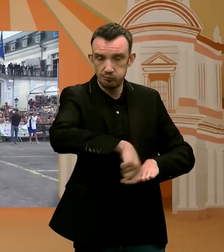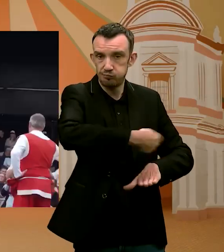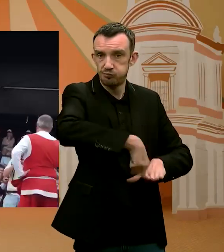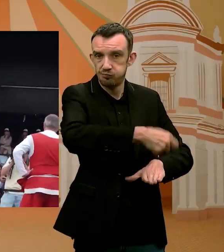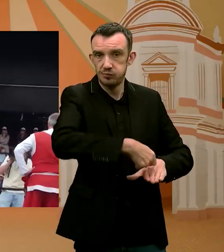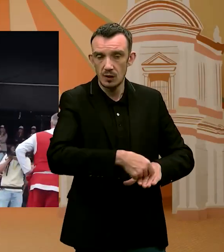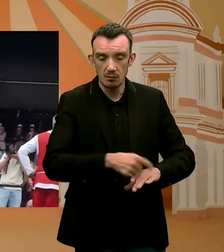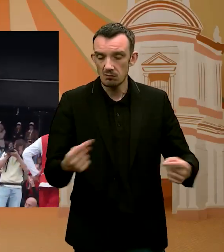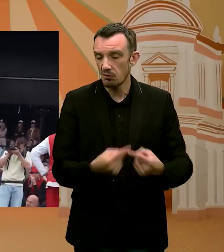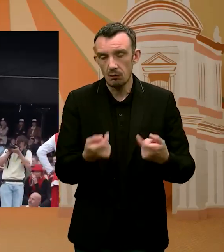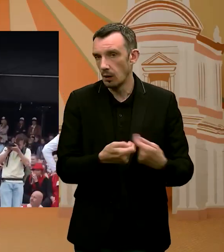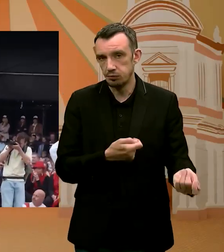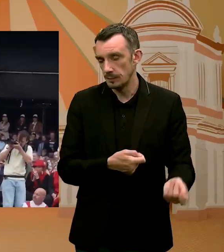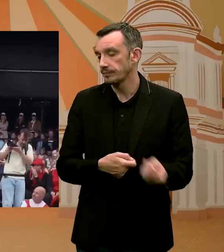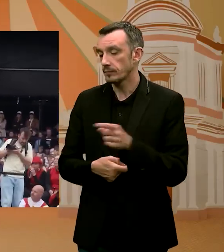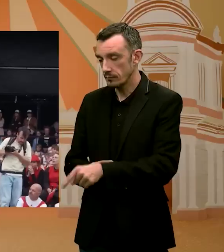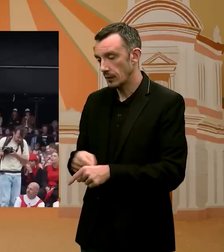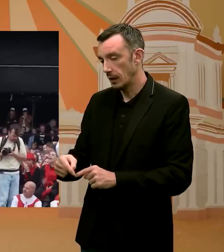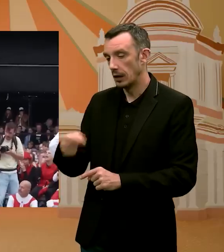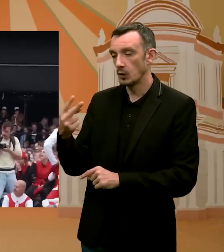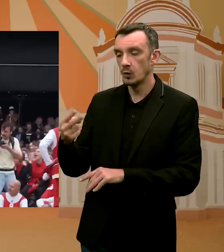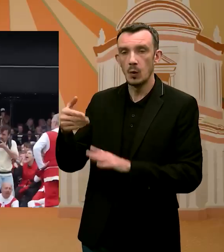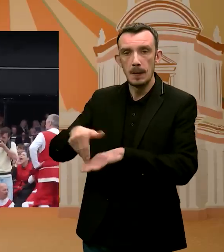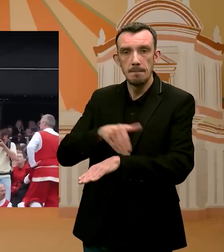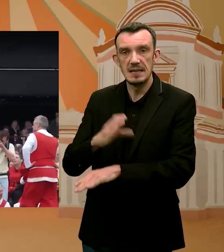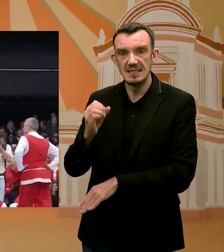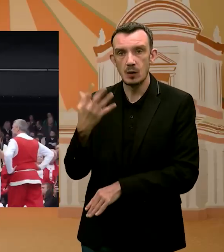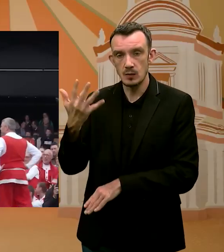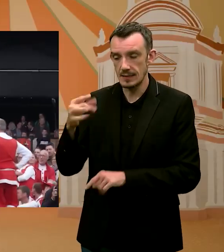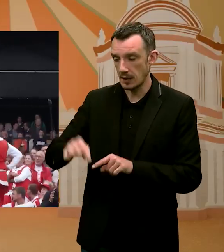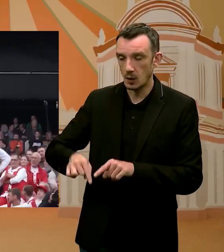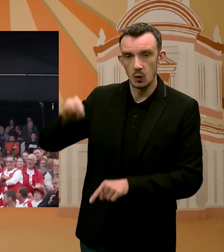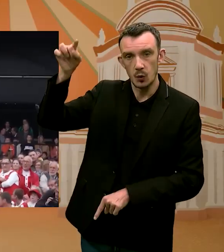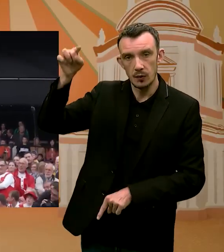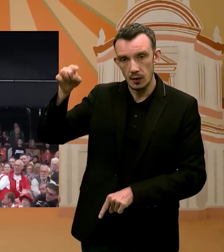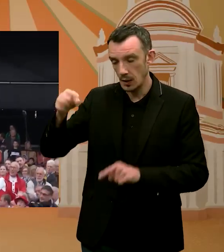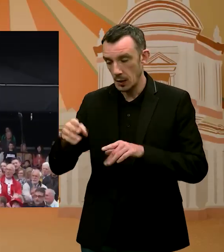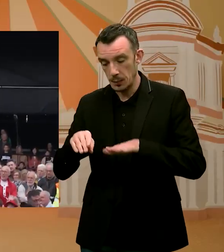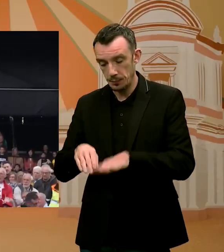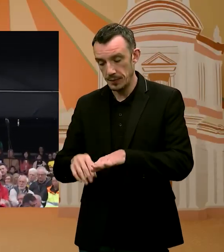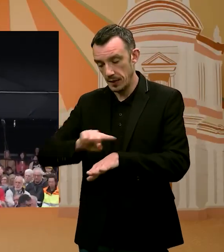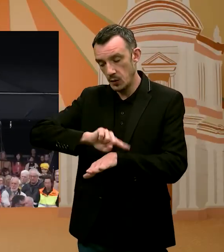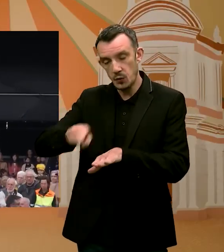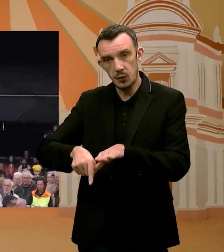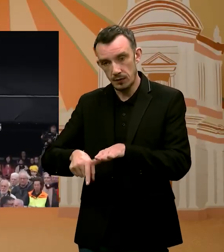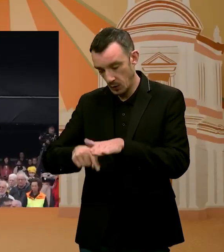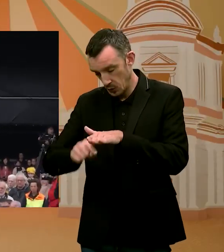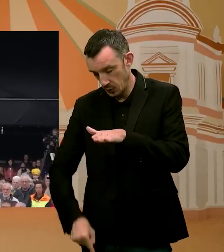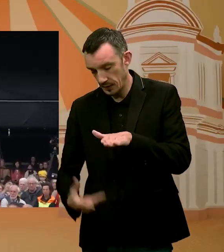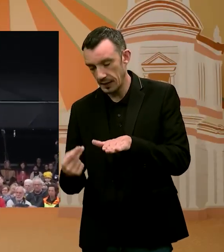lequel repose le pied est à 84 cm du sol. C'est sûrement du bois de hêtre, mais pas toujours. Et alors à Alice, je ne me souviens plus du nom, c'est